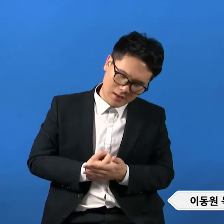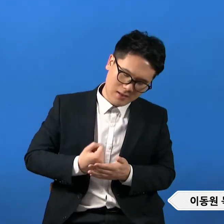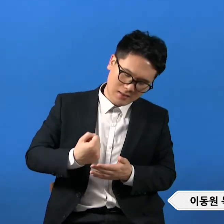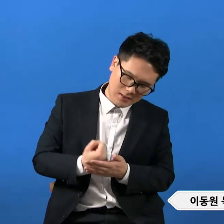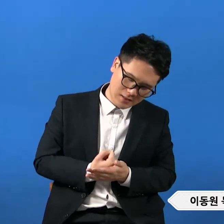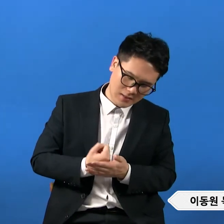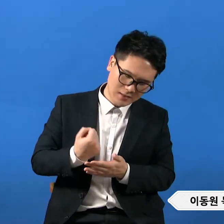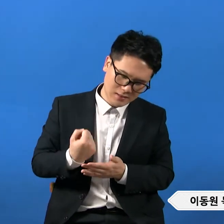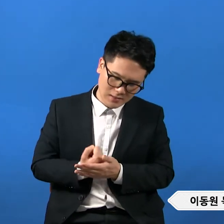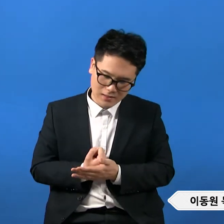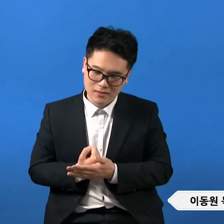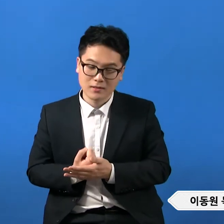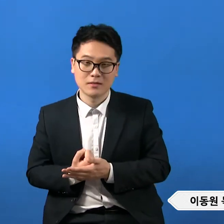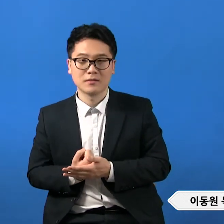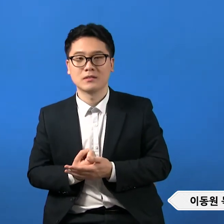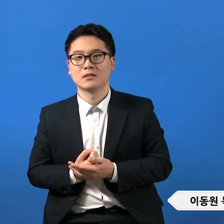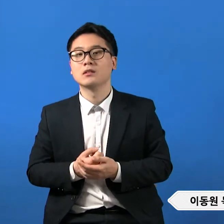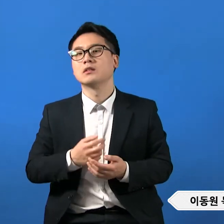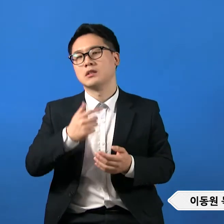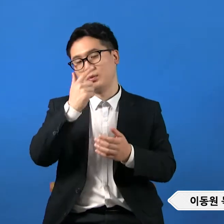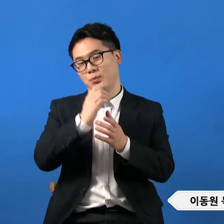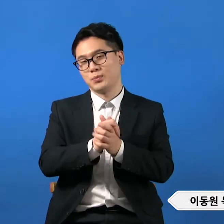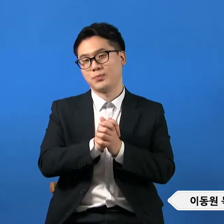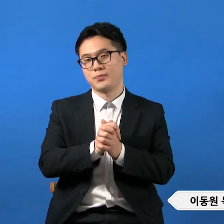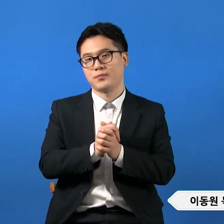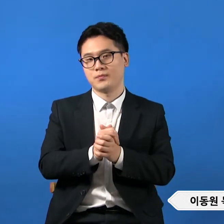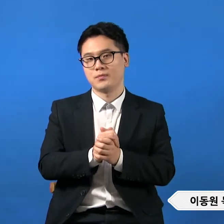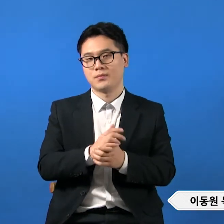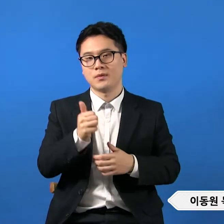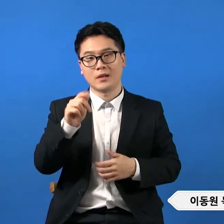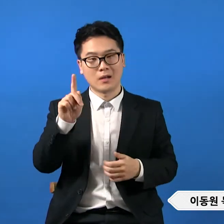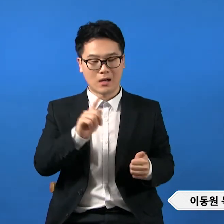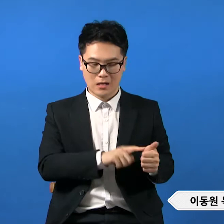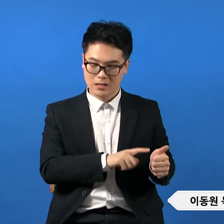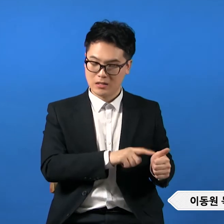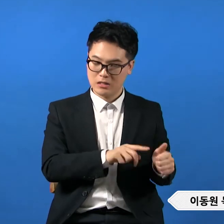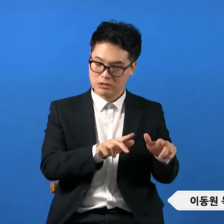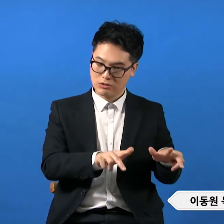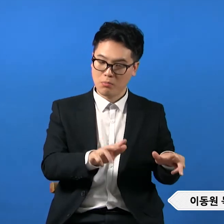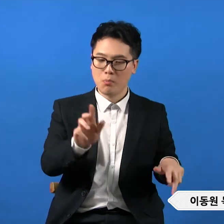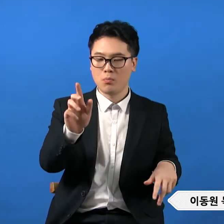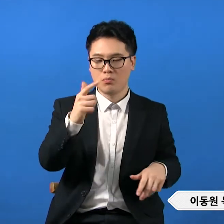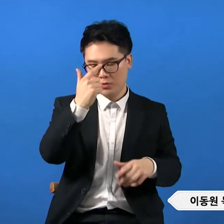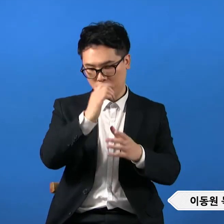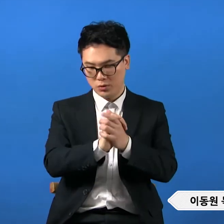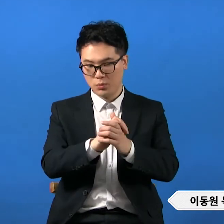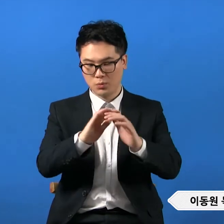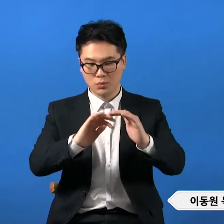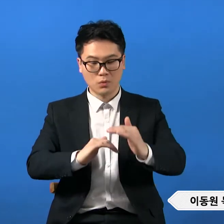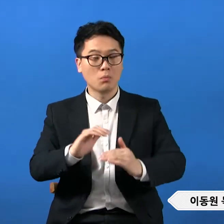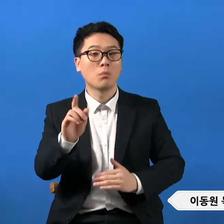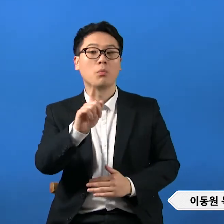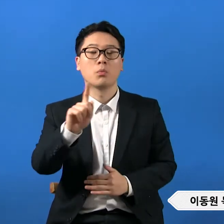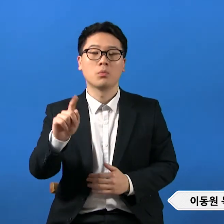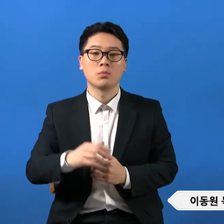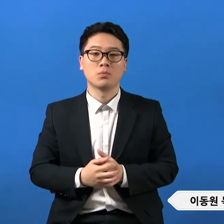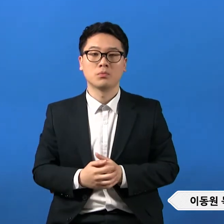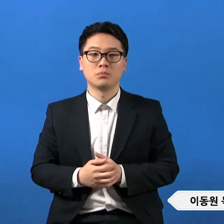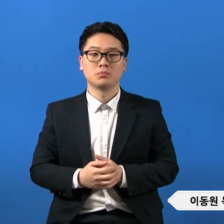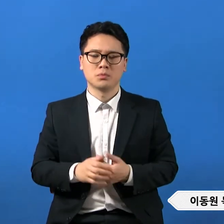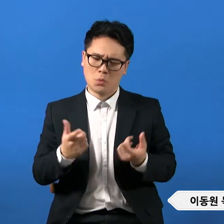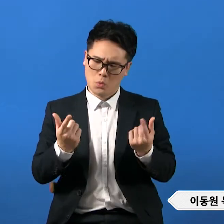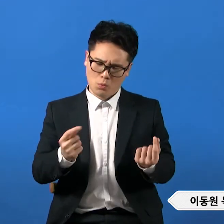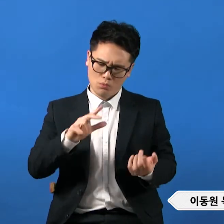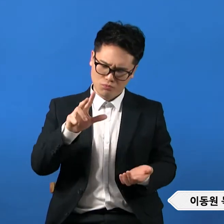거예요. 자, 하박국은 과연 무엇을 기도하고 있습니까? 자, 동일한 문제